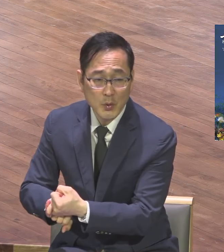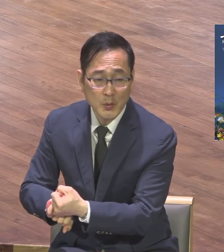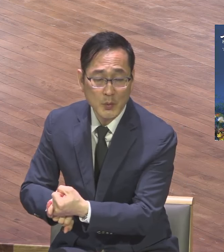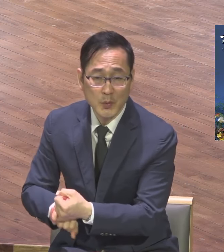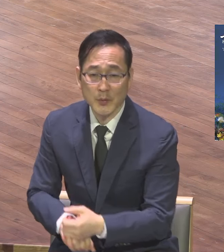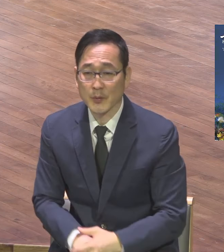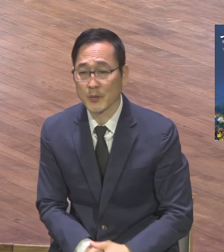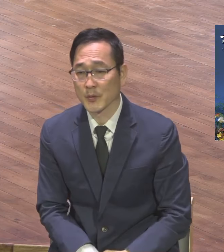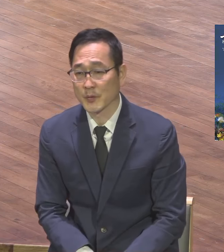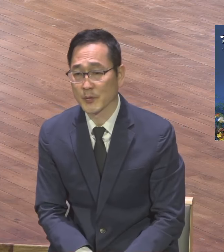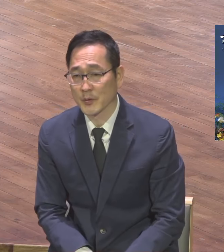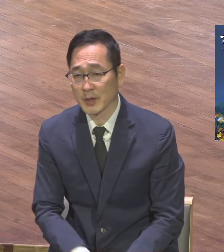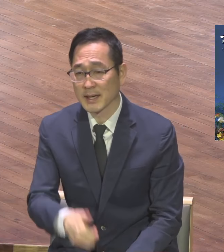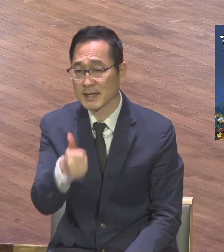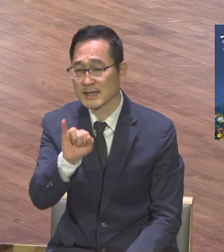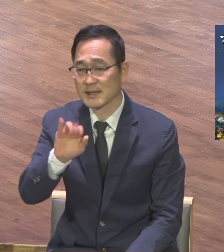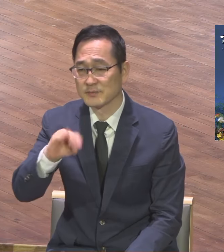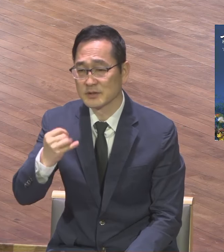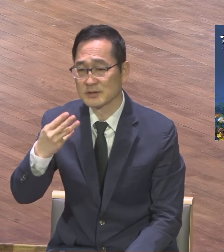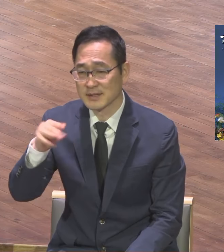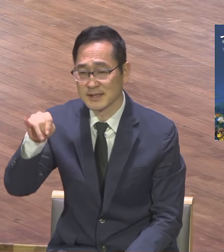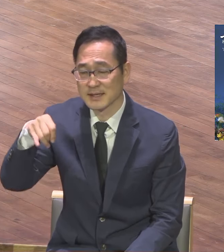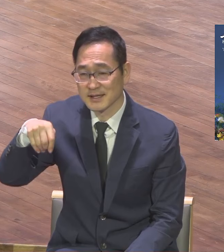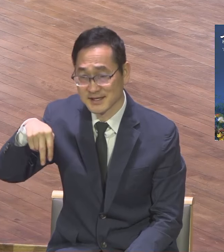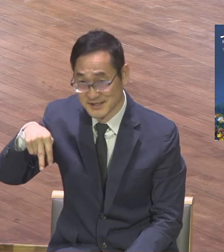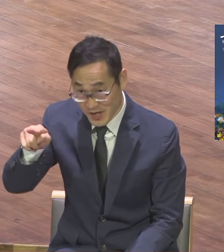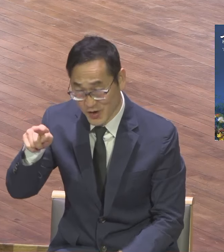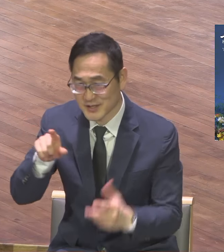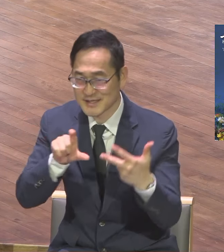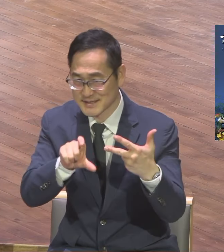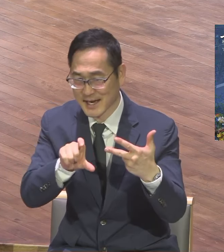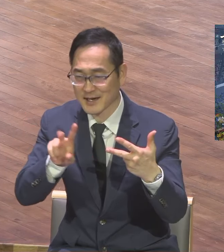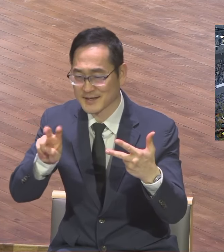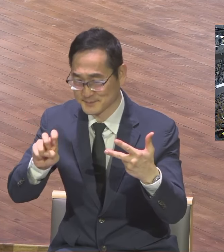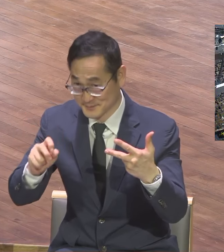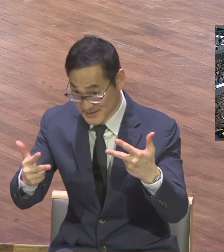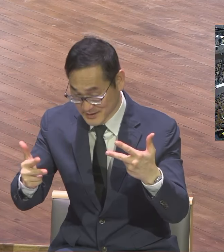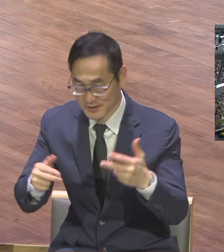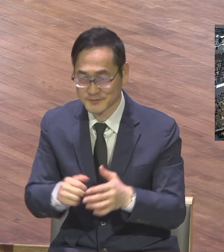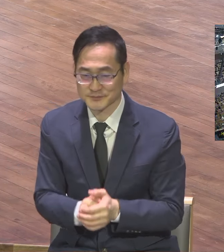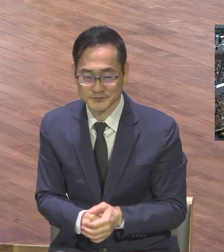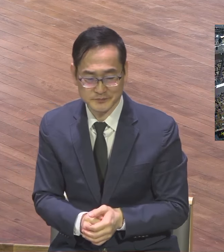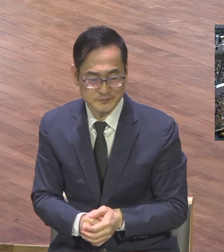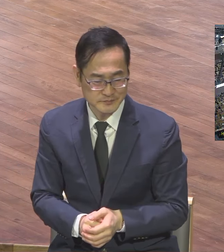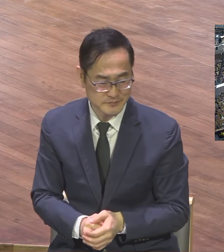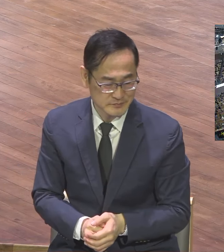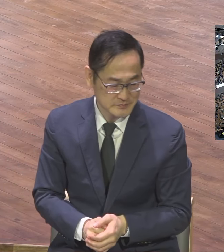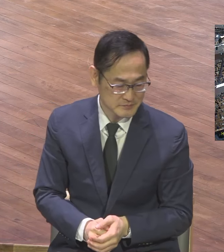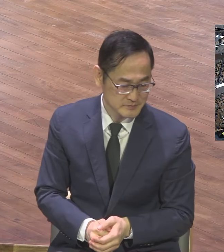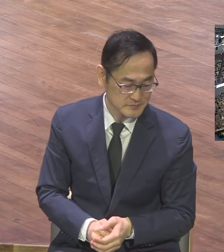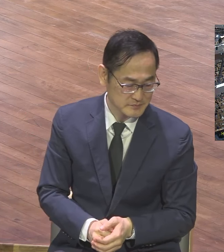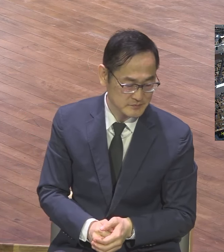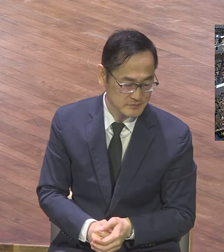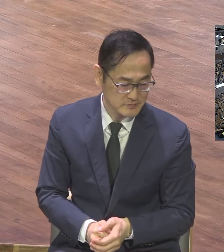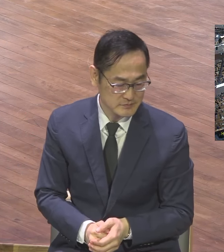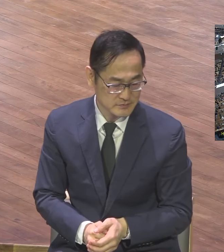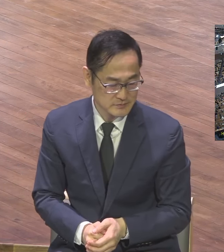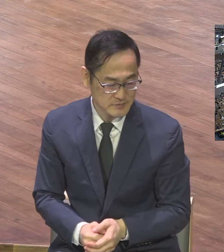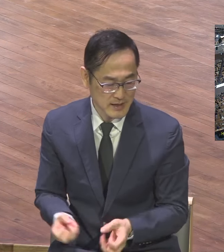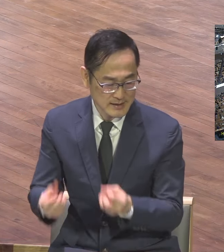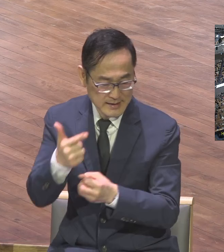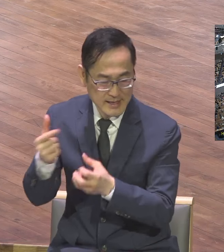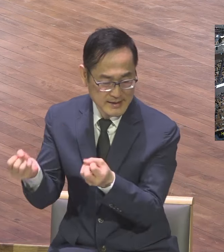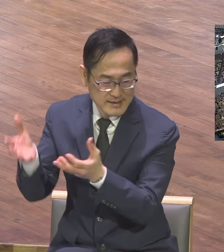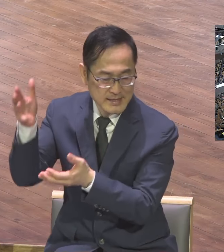히브리 7장 27절에 보면 그는 저 대제사장들이 먼저 자기 죄를